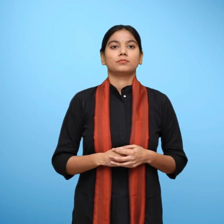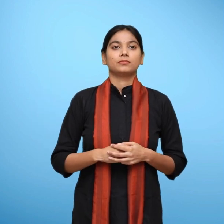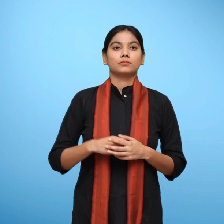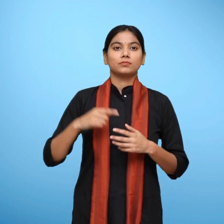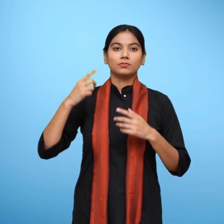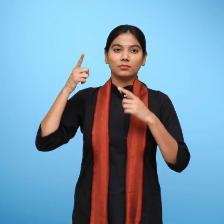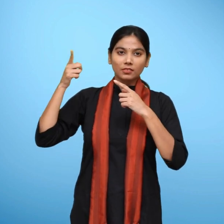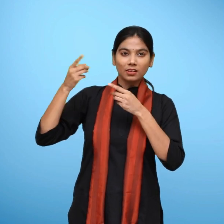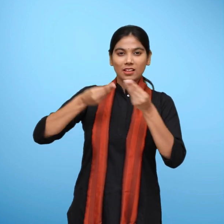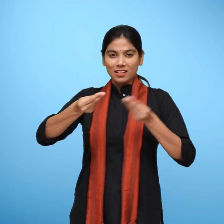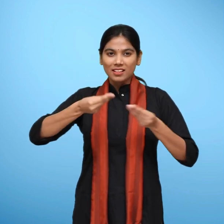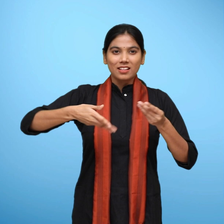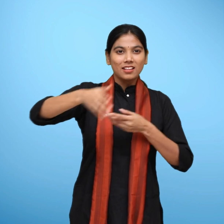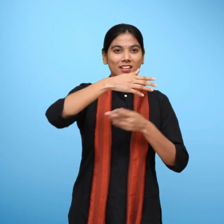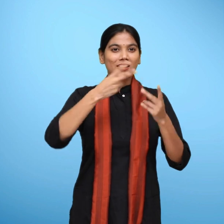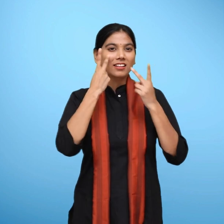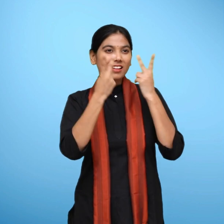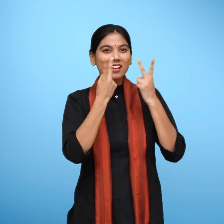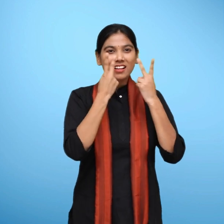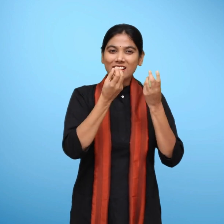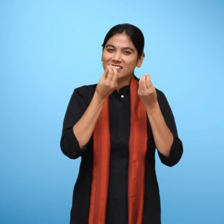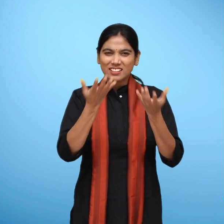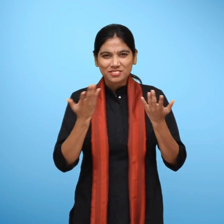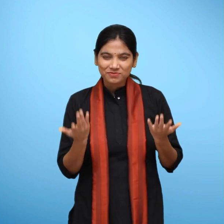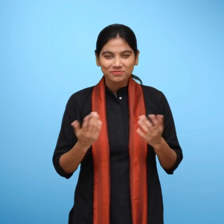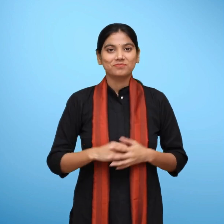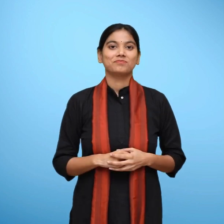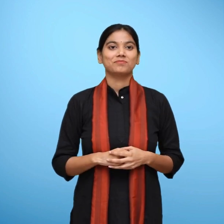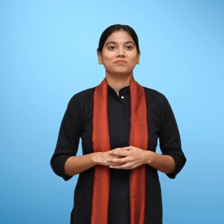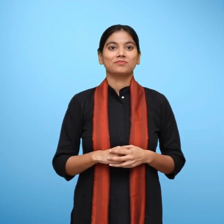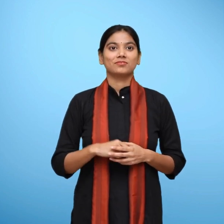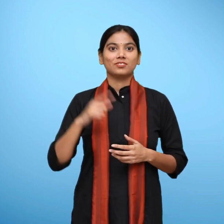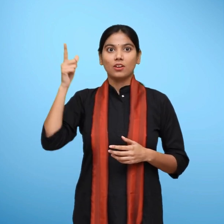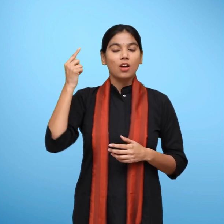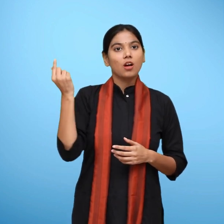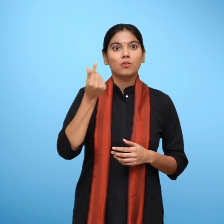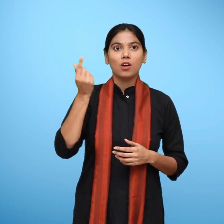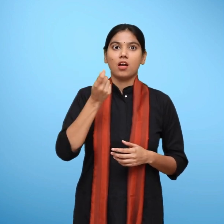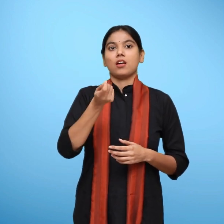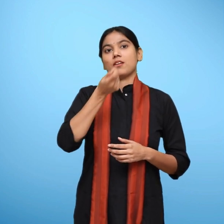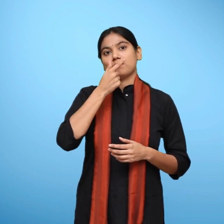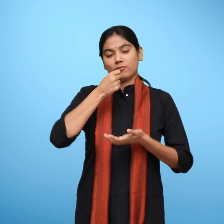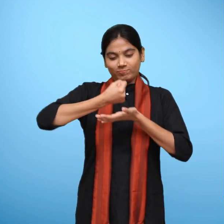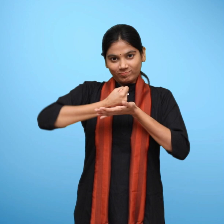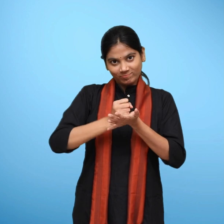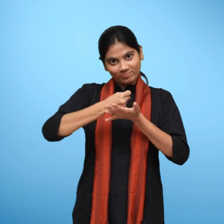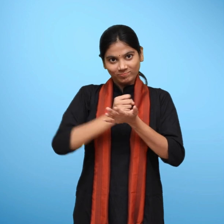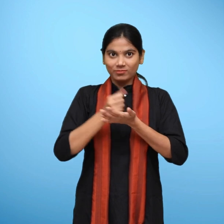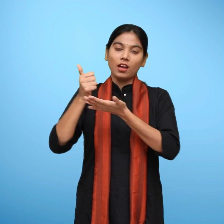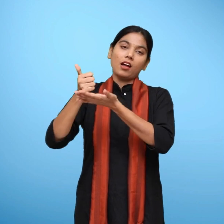नीम एक वृक्ष का नाम है यह अक्सर हमारे घर के आसपास पाया जाता है इसका प्रयोग दवाइयां बनाने में